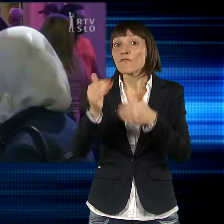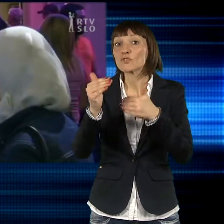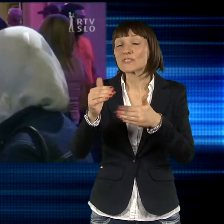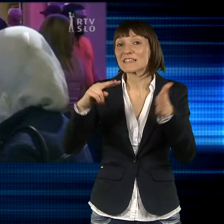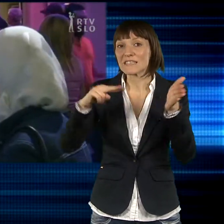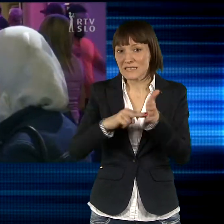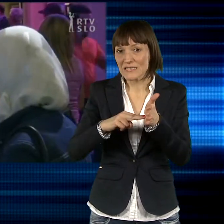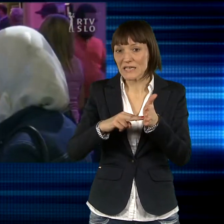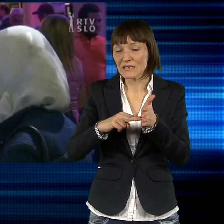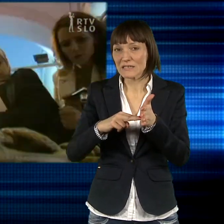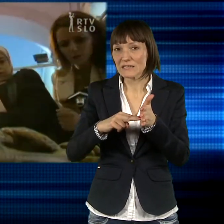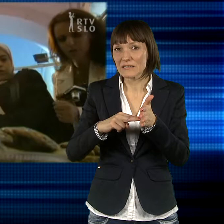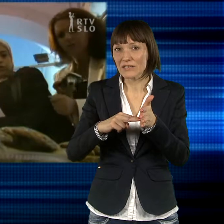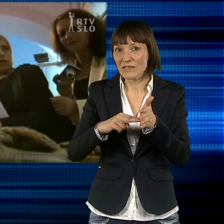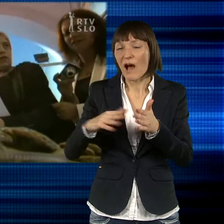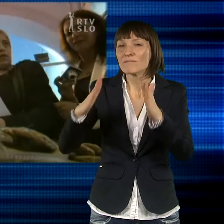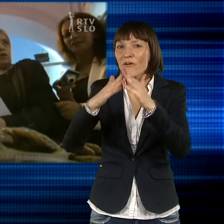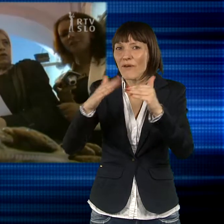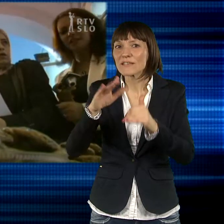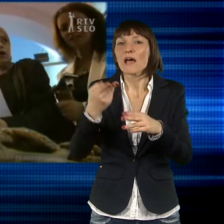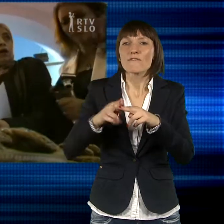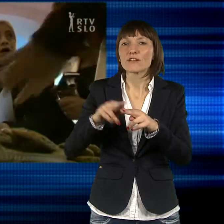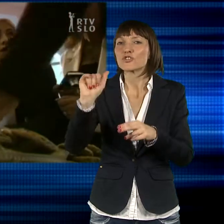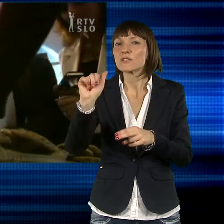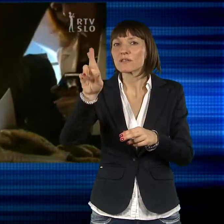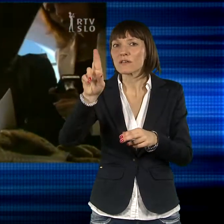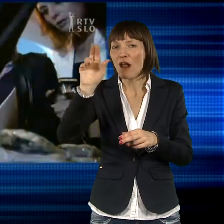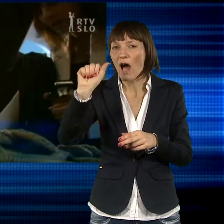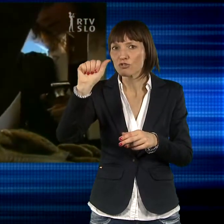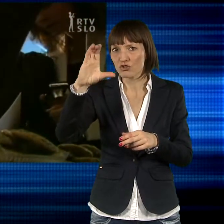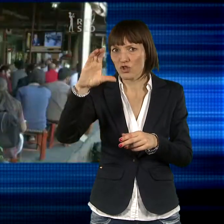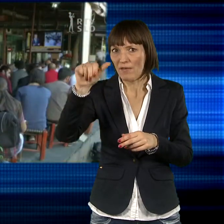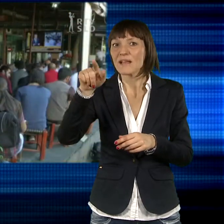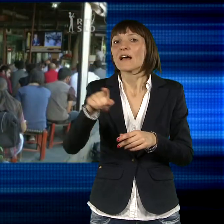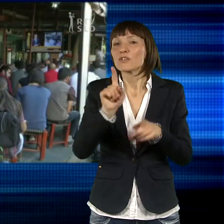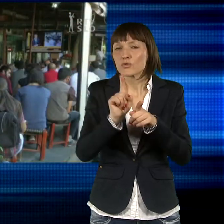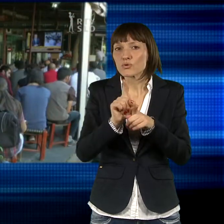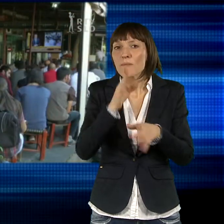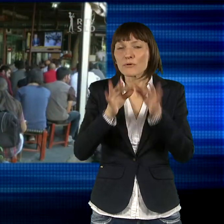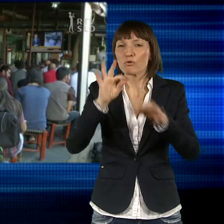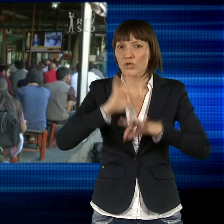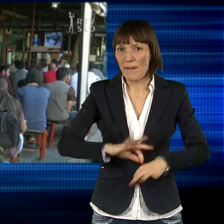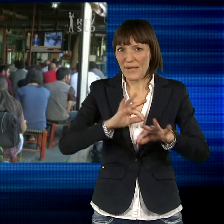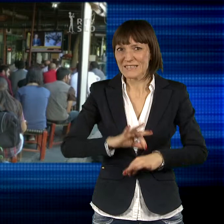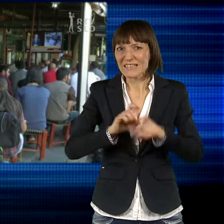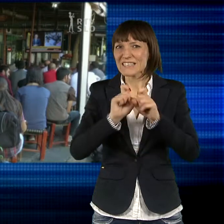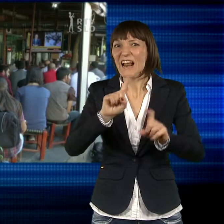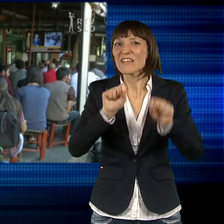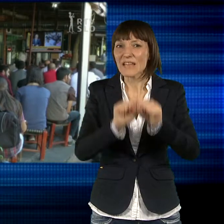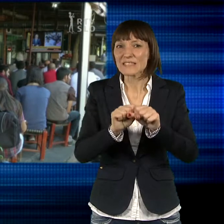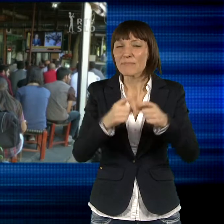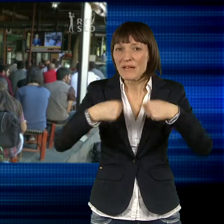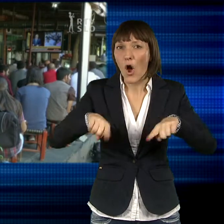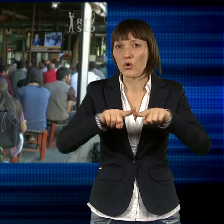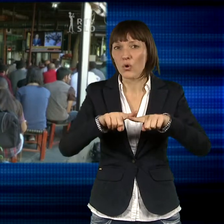V soseščini Sirije v sektaškem nasilju umira vse več Iračanov, v Turčiji pa skuša predsednik vlade Tayyip Recep Erdogan prav